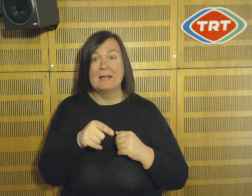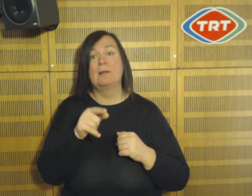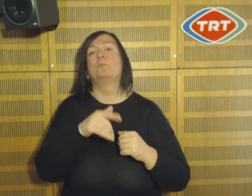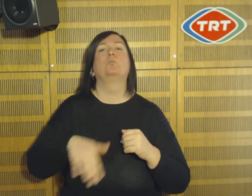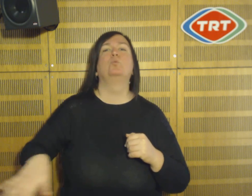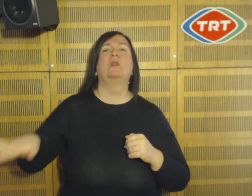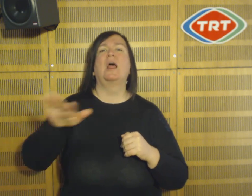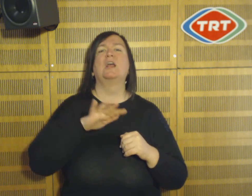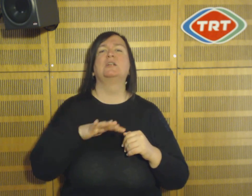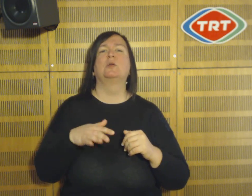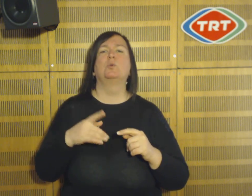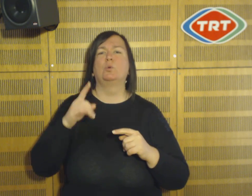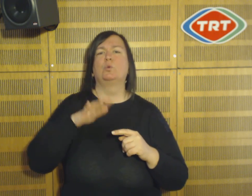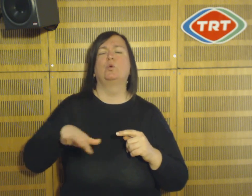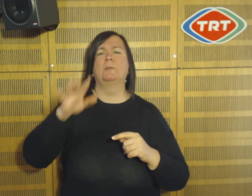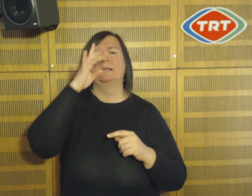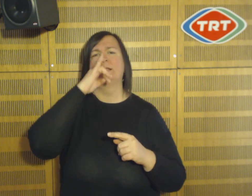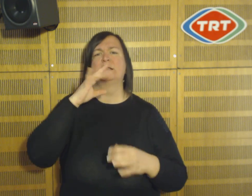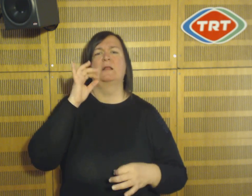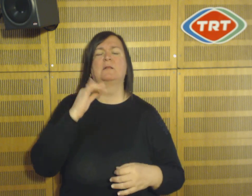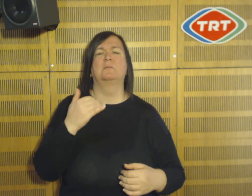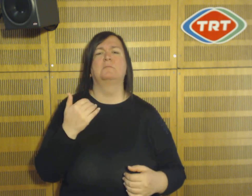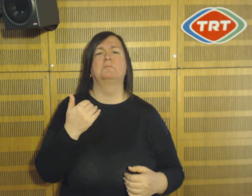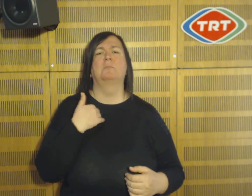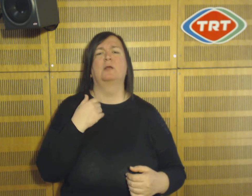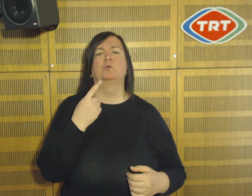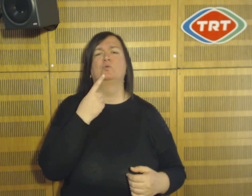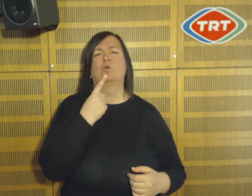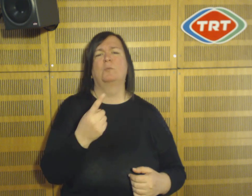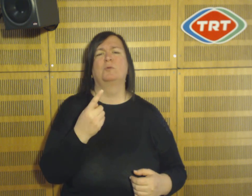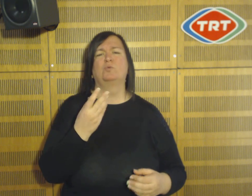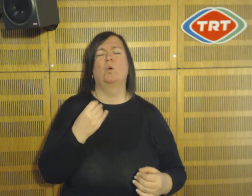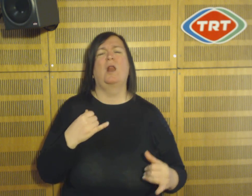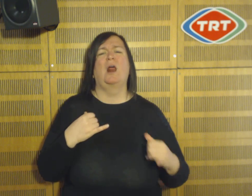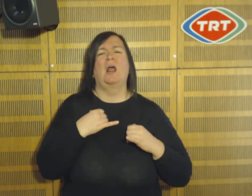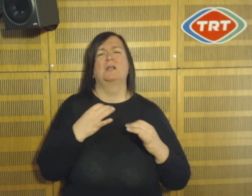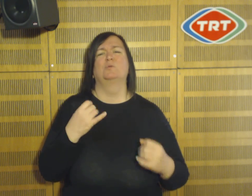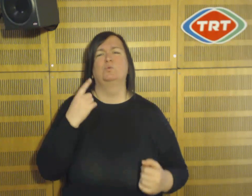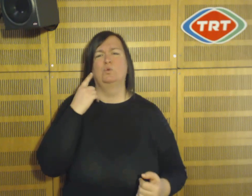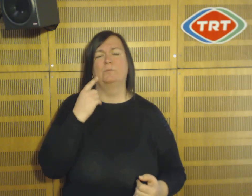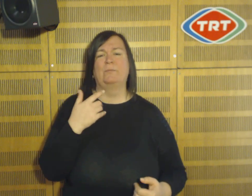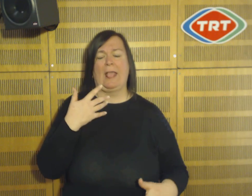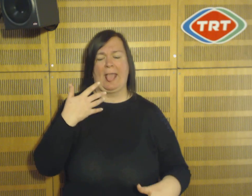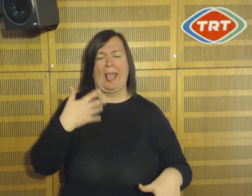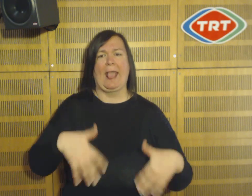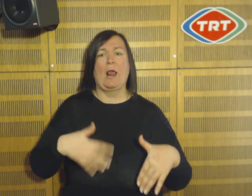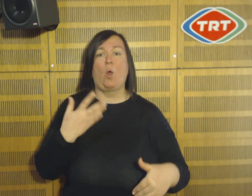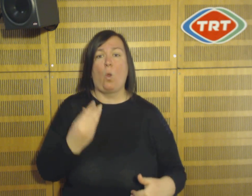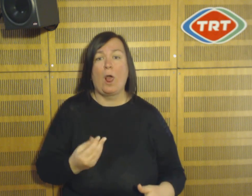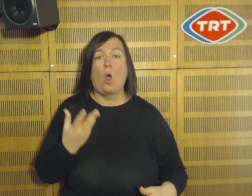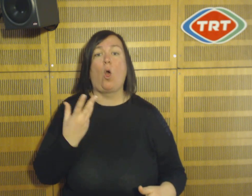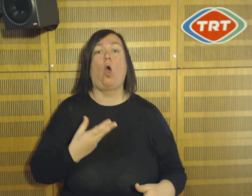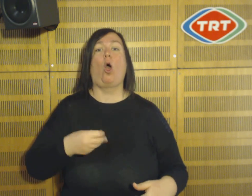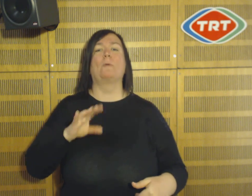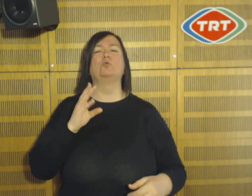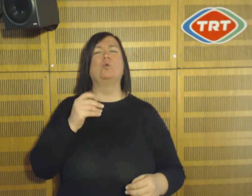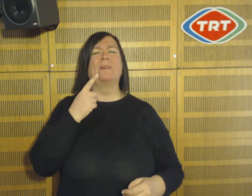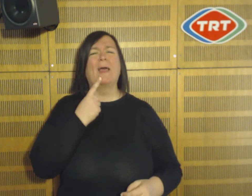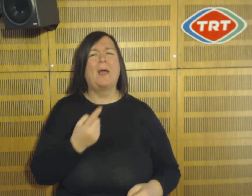şey tüm insanların ben şeyi söylemekten çok da rahatsızlık duyan bir insanım engeli olan ve olmayan çocuk Demek beni biraz